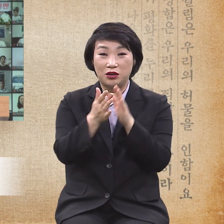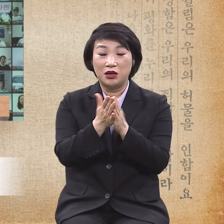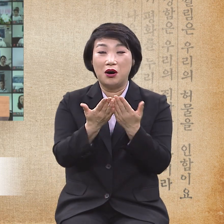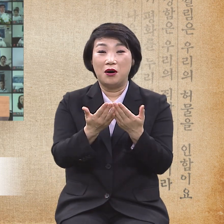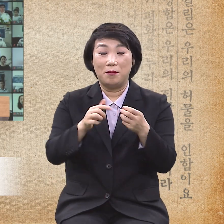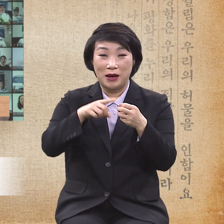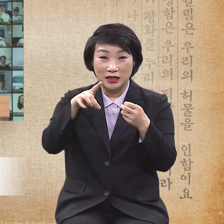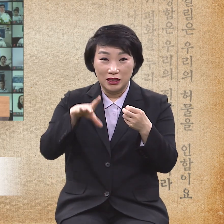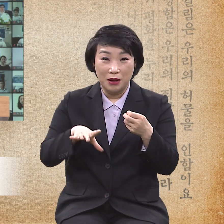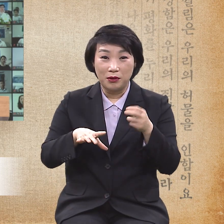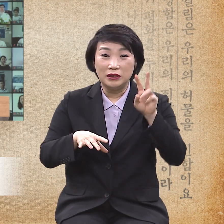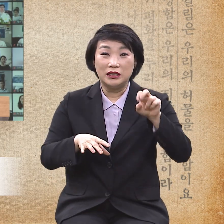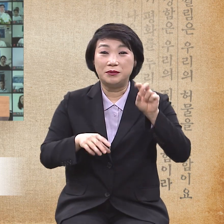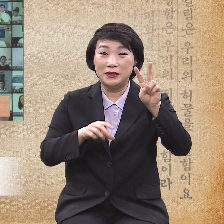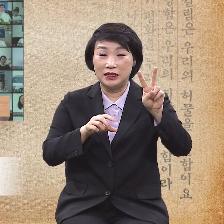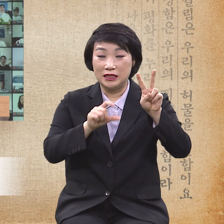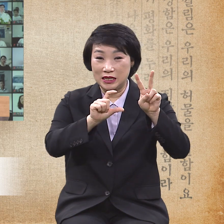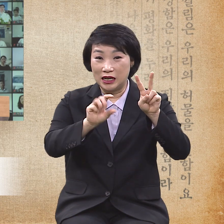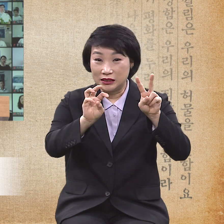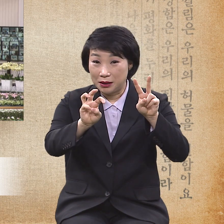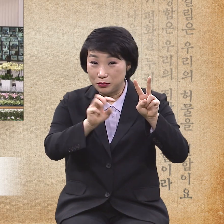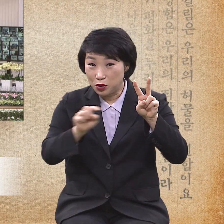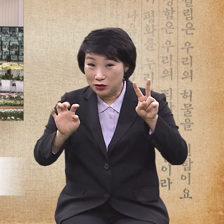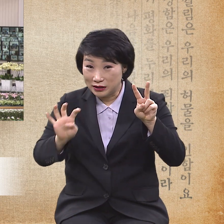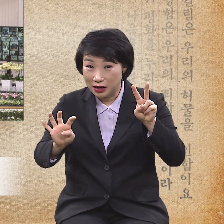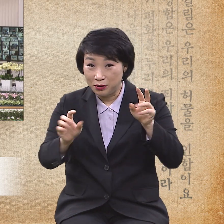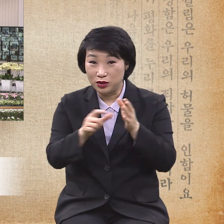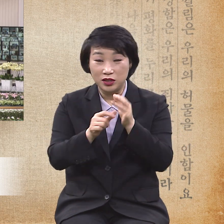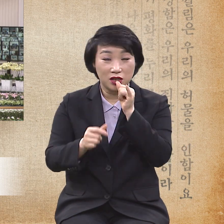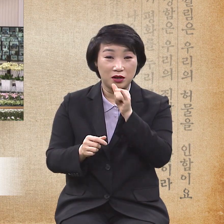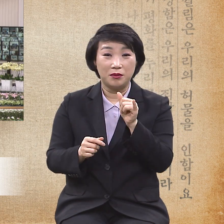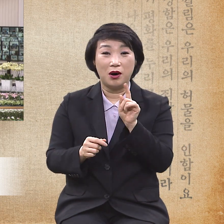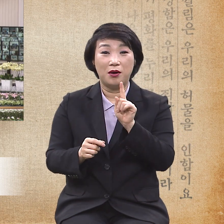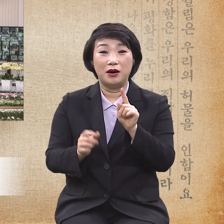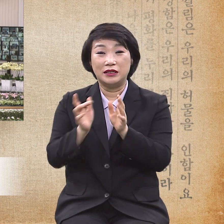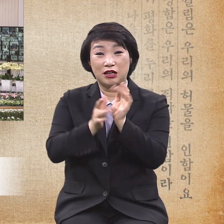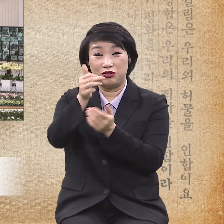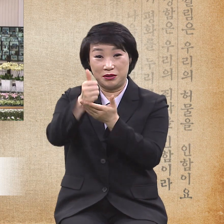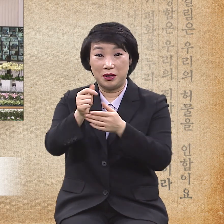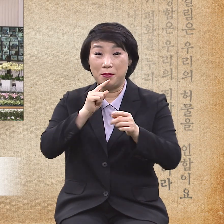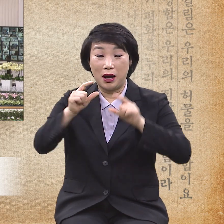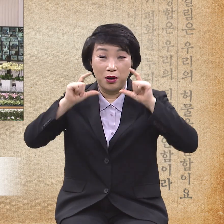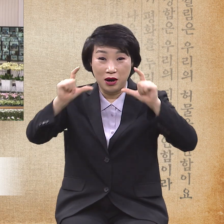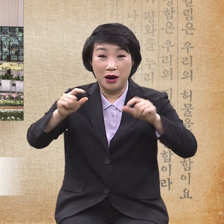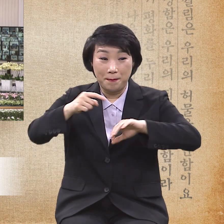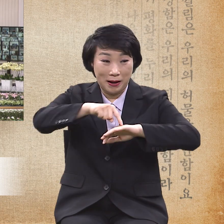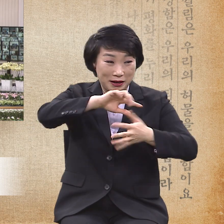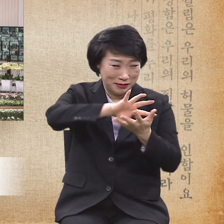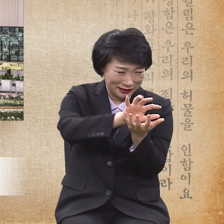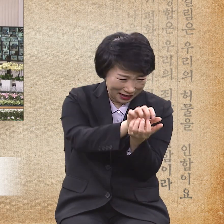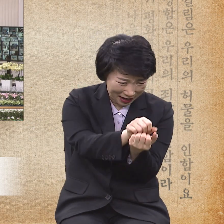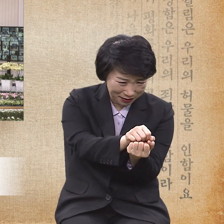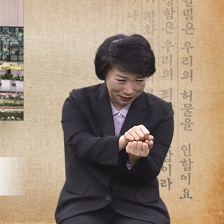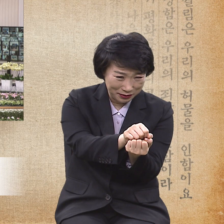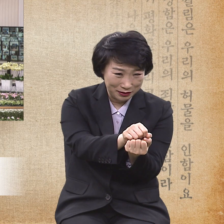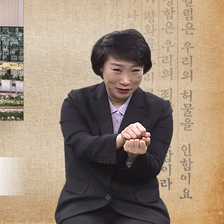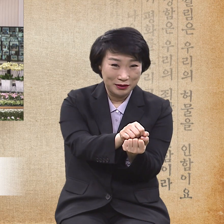마태복음 22장 30절로 40절에 예수께서 가라사대 마음을